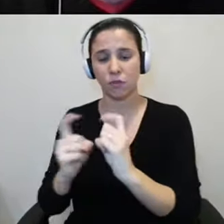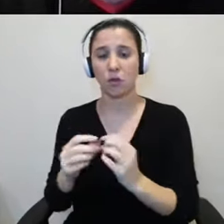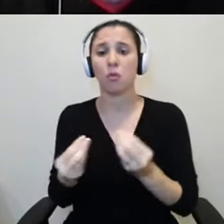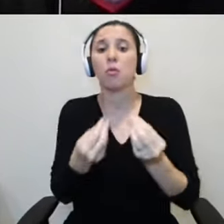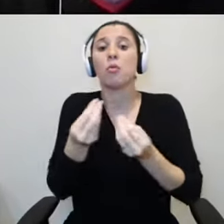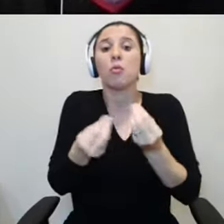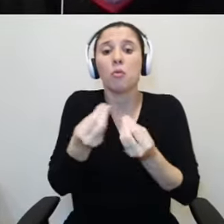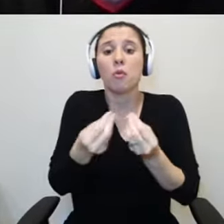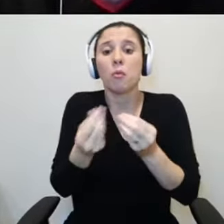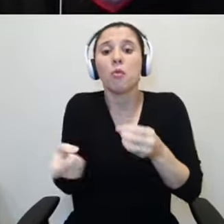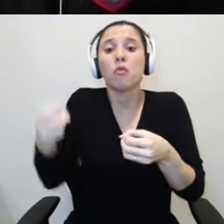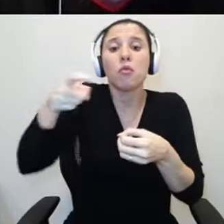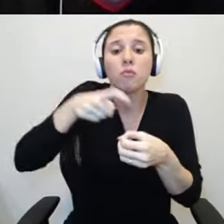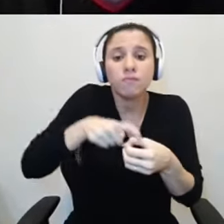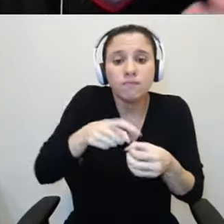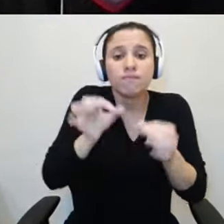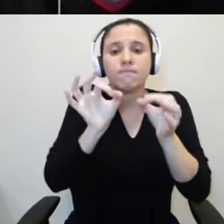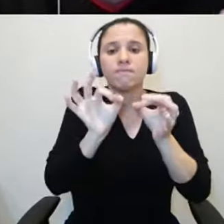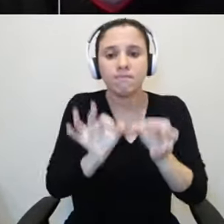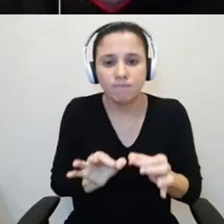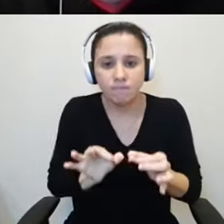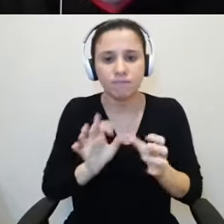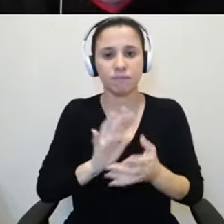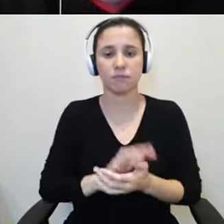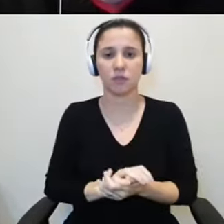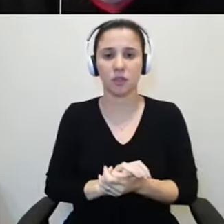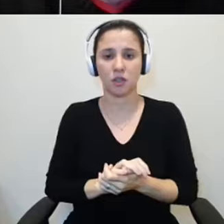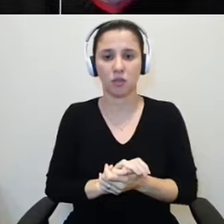efetivamente. Então, eu vou abordar um pouquinho